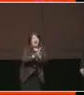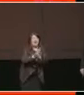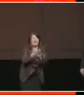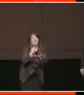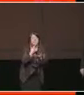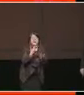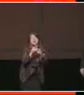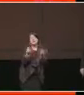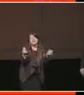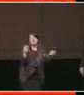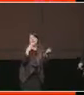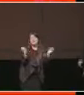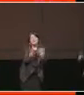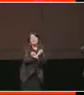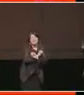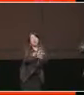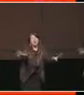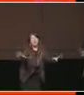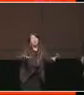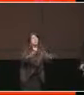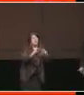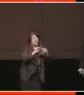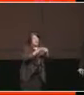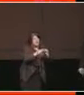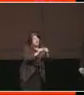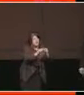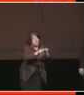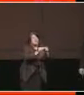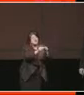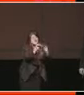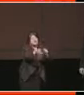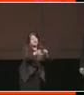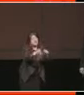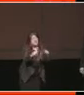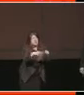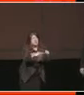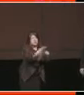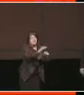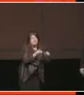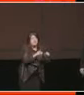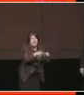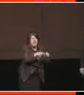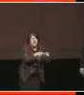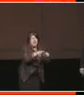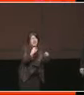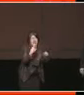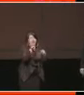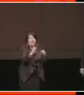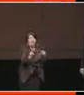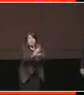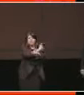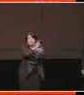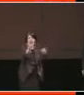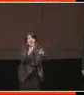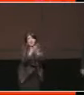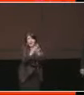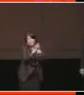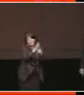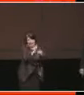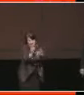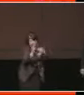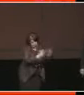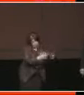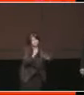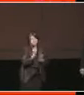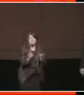informa i fatti e non sui fatti che c'è una differenza poi la giornata di giovedì comincerà dunque dalla Spagna come dicevamo con